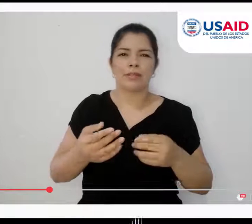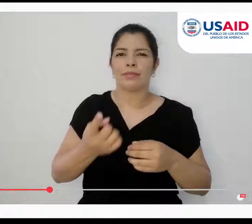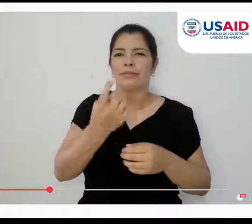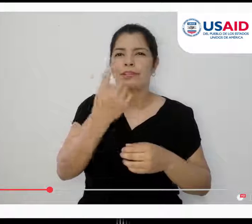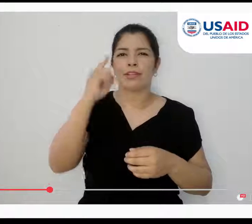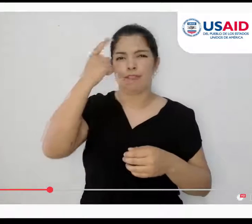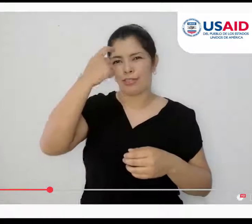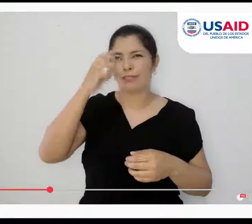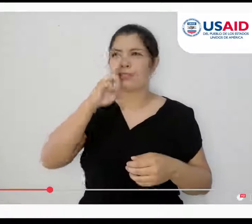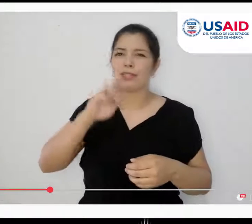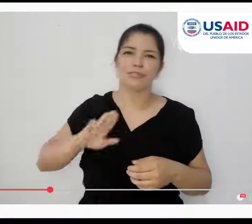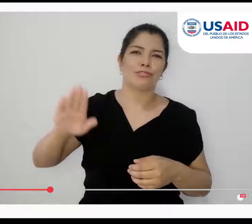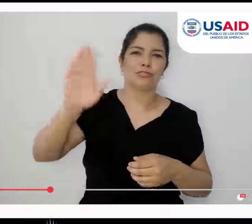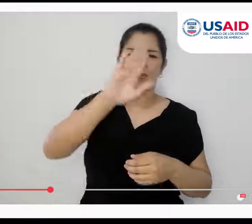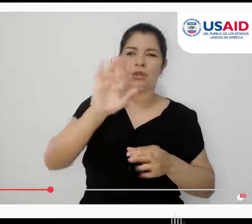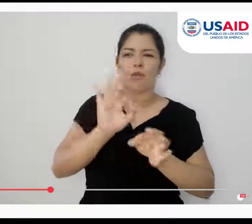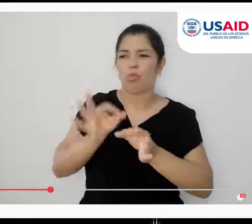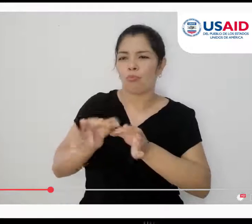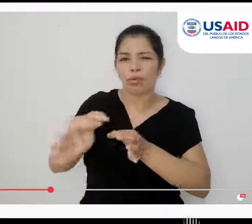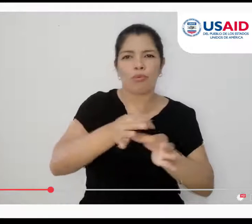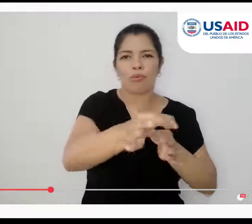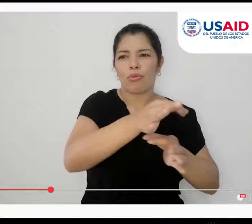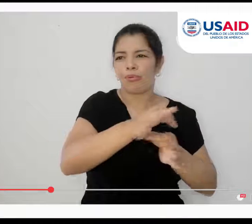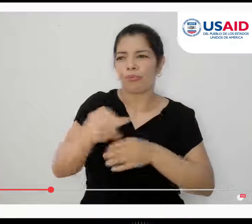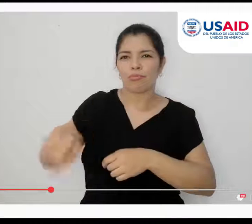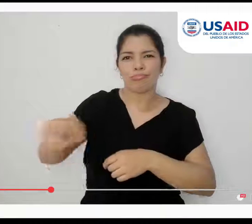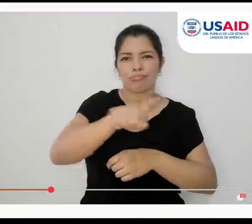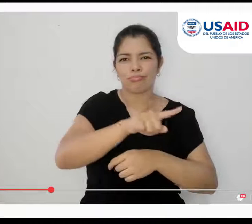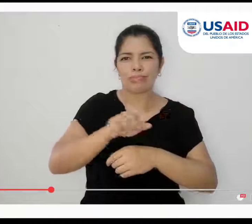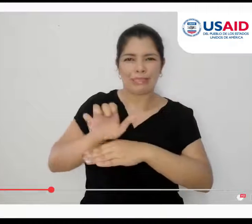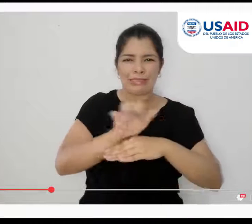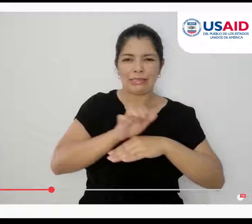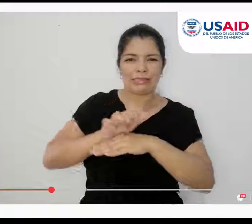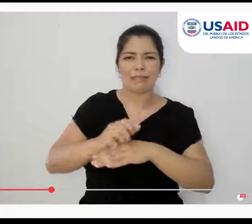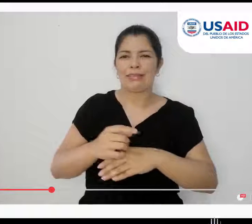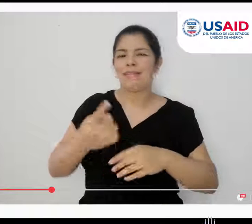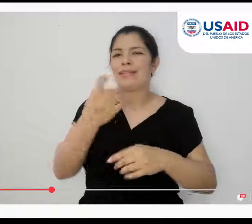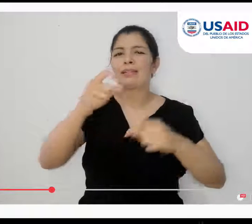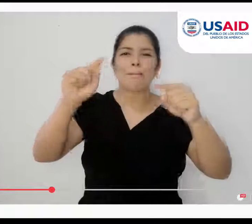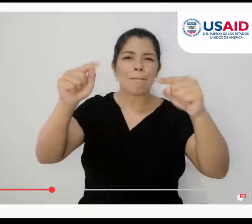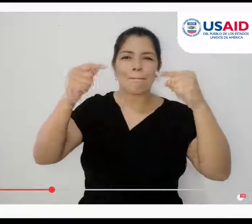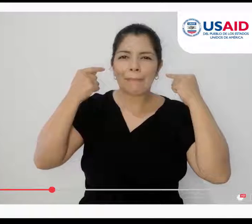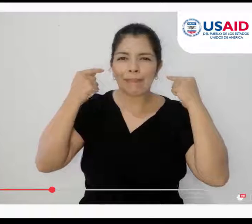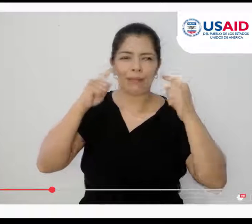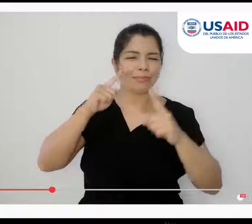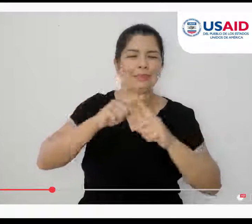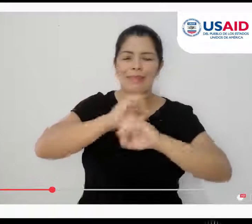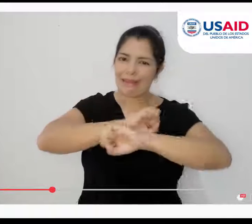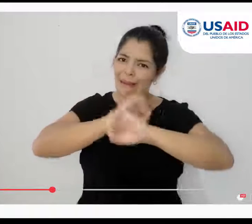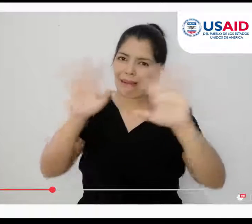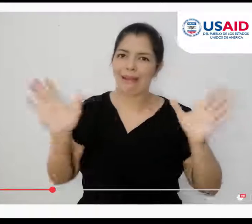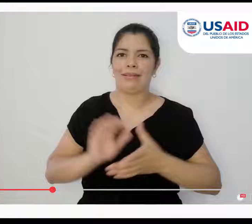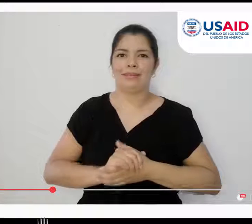tanto en el gobierno nacional como en los distintos entes territoriales. Hasta que no tengamos metas claras, hasta